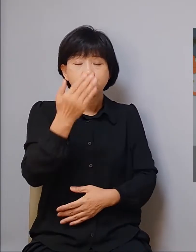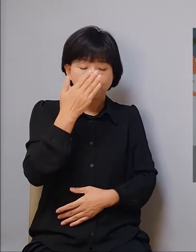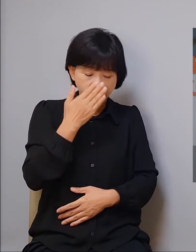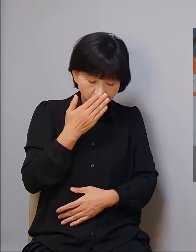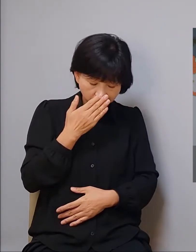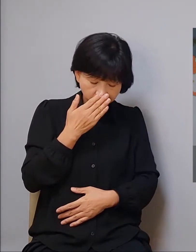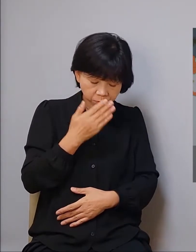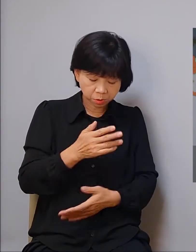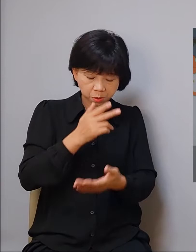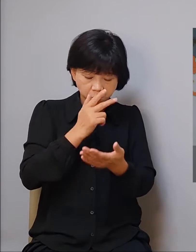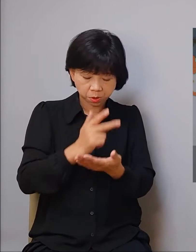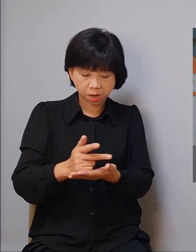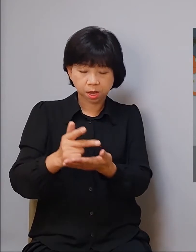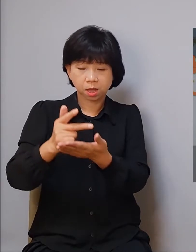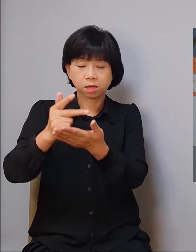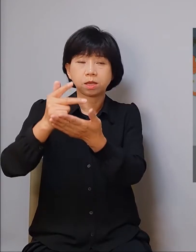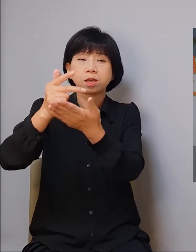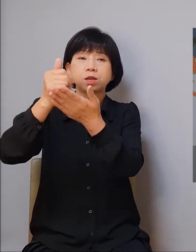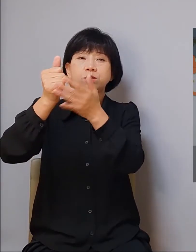간구하고